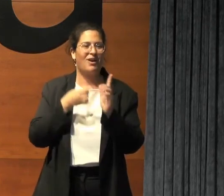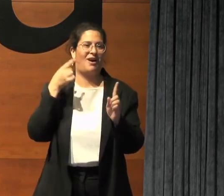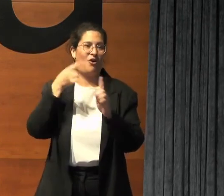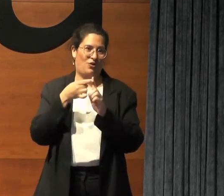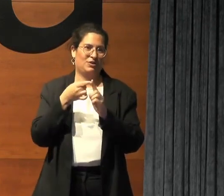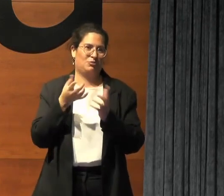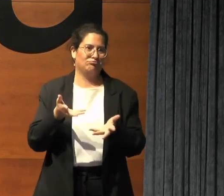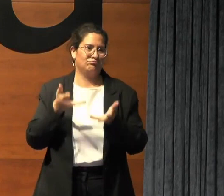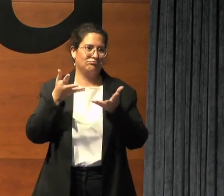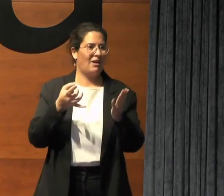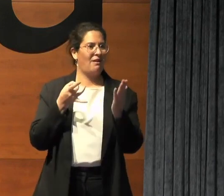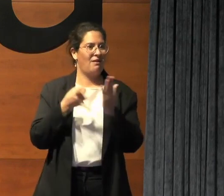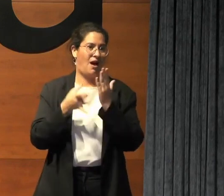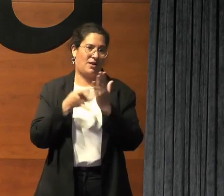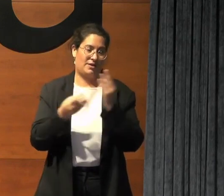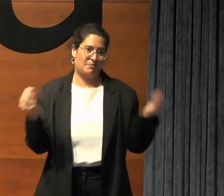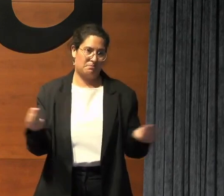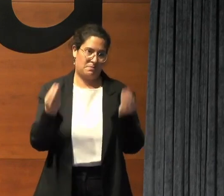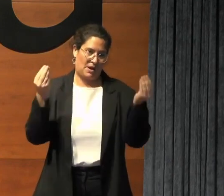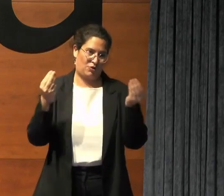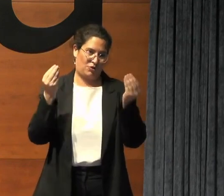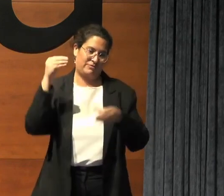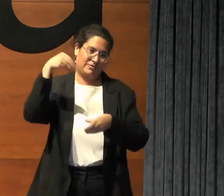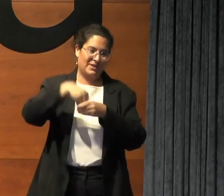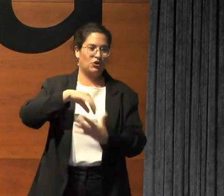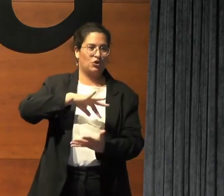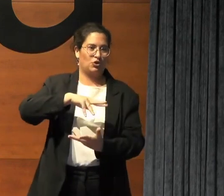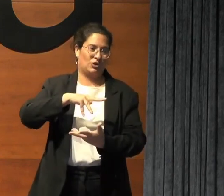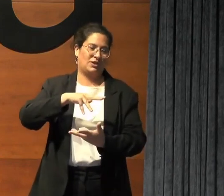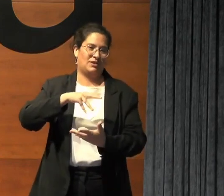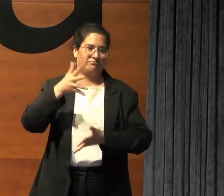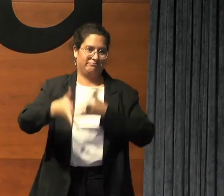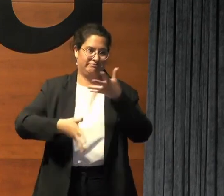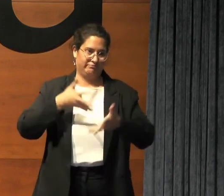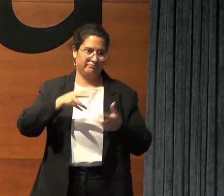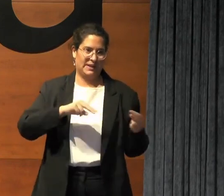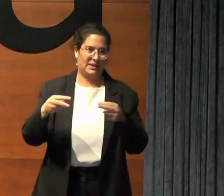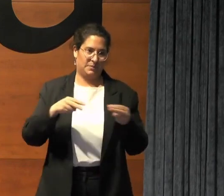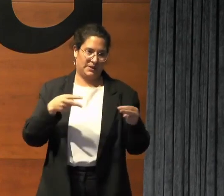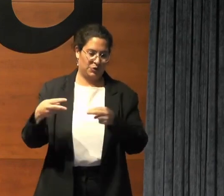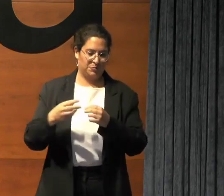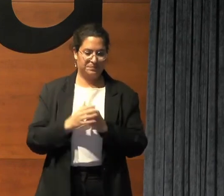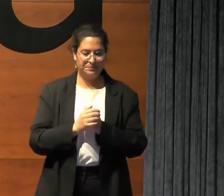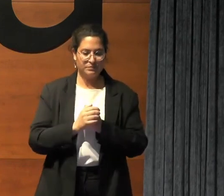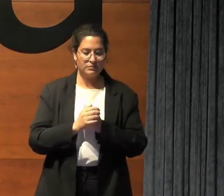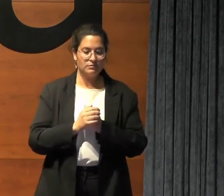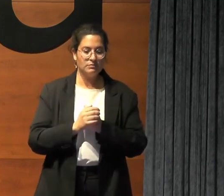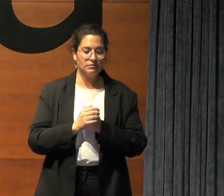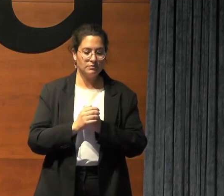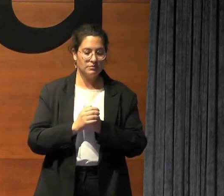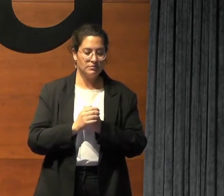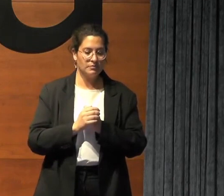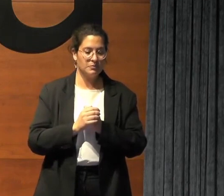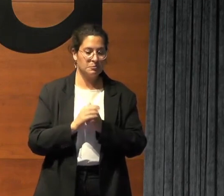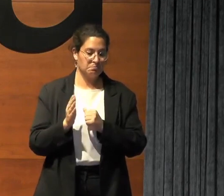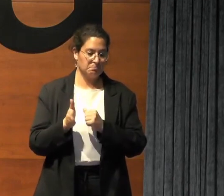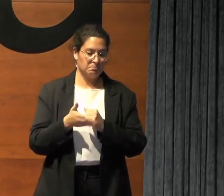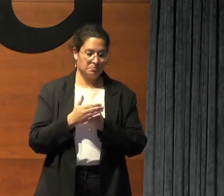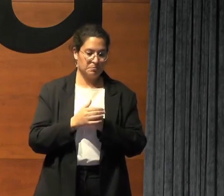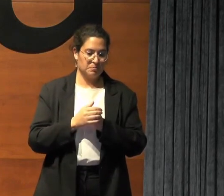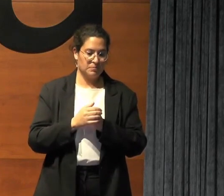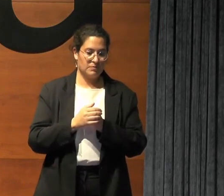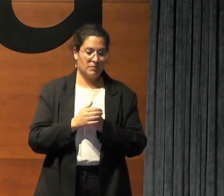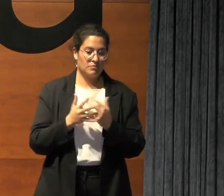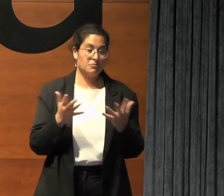signos mejore, pero sobre todo la formación de estos profesionales y puedan luego desempeñar su trabajo de interpretación